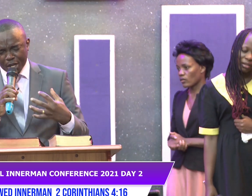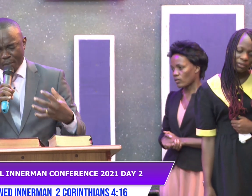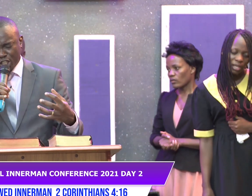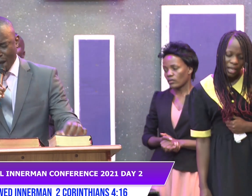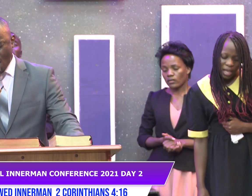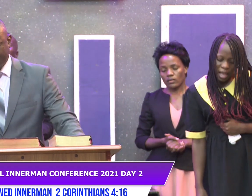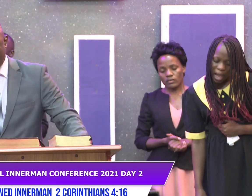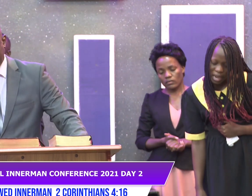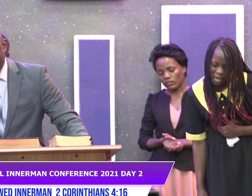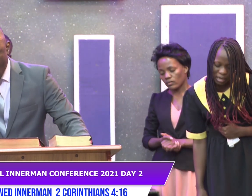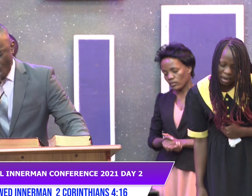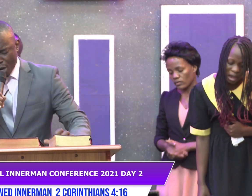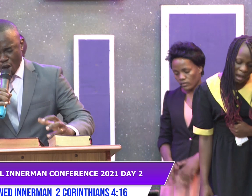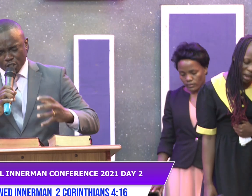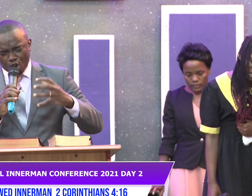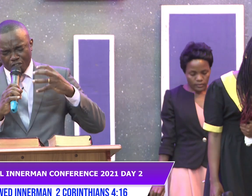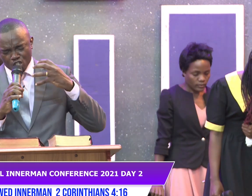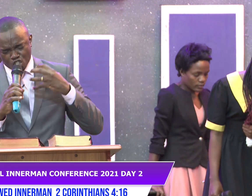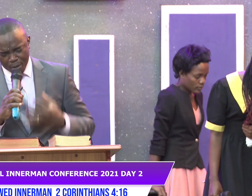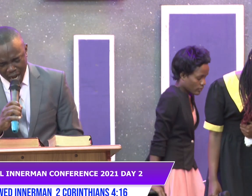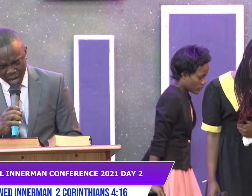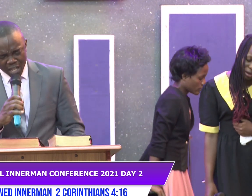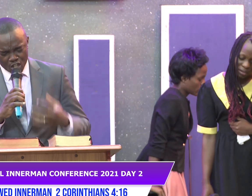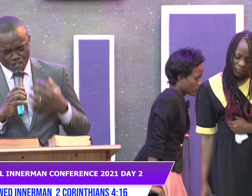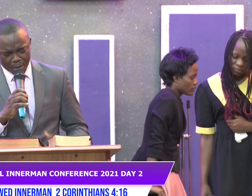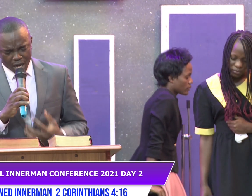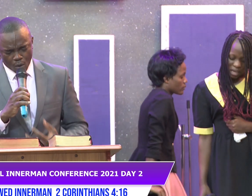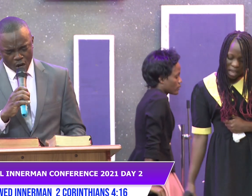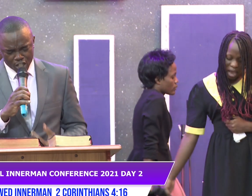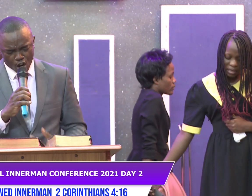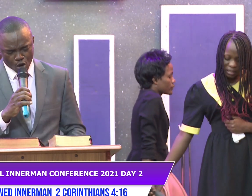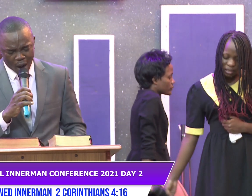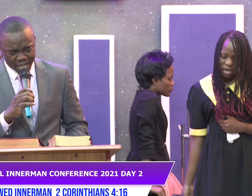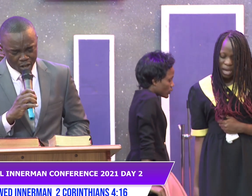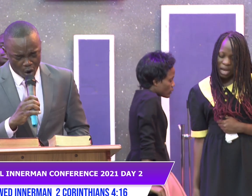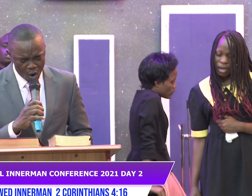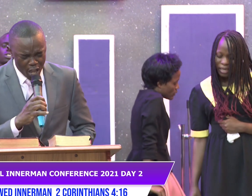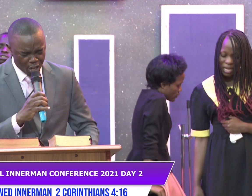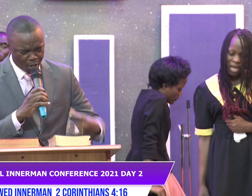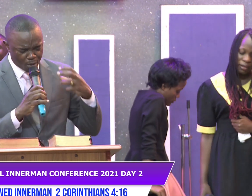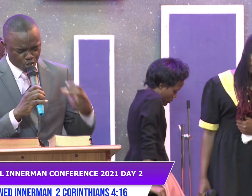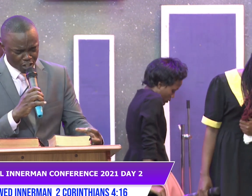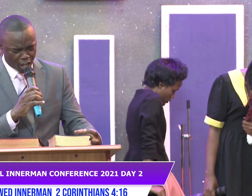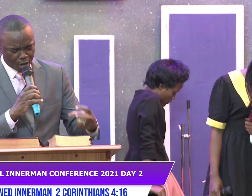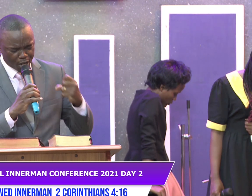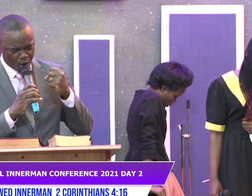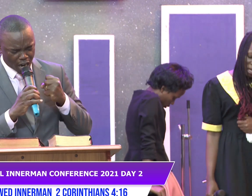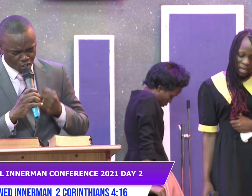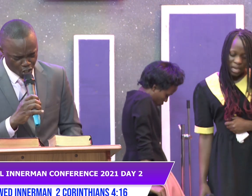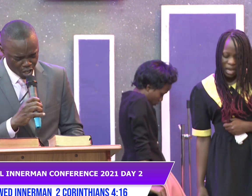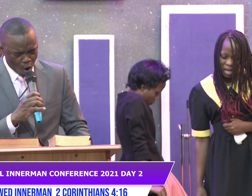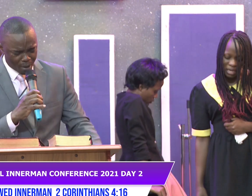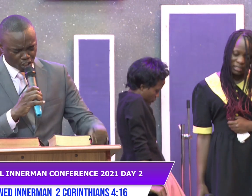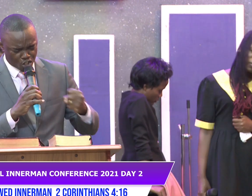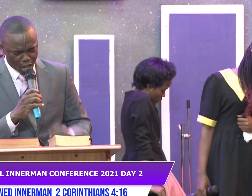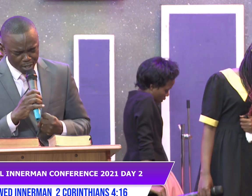biki ebiri mu mutima gwa taata. Omwoyo omutukuvu nsaba. Nsaba akawungeezi k'olwaleero eri buli musajja eri buli